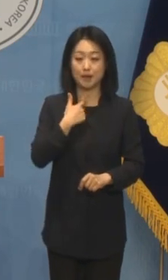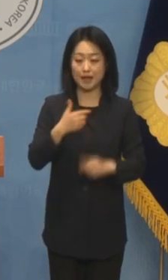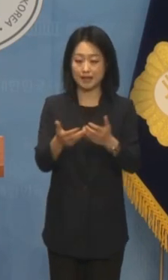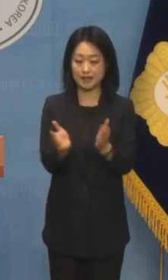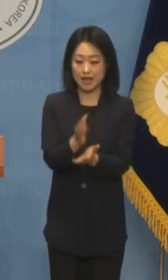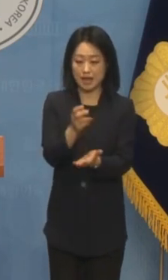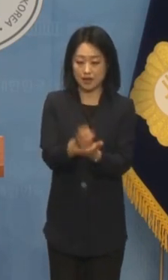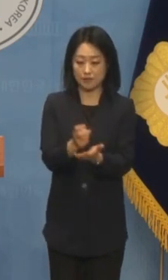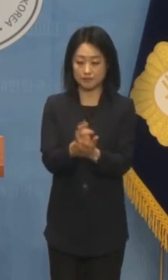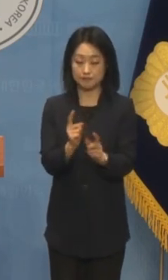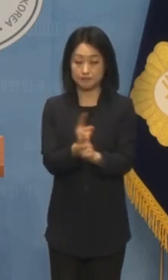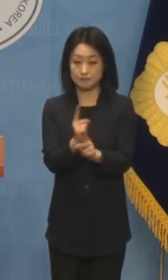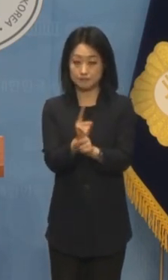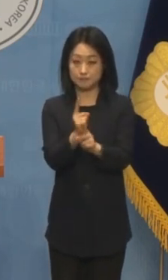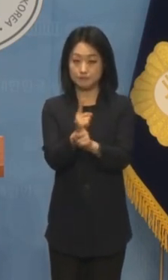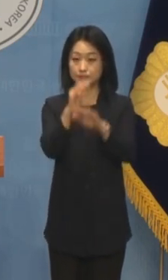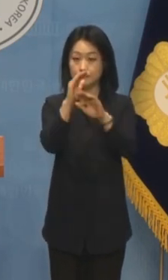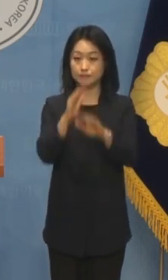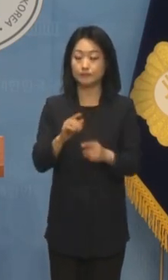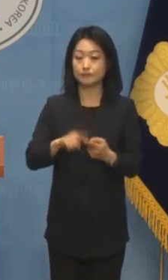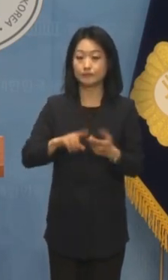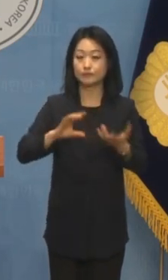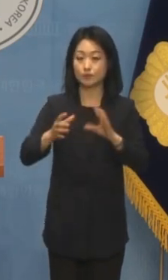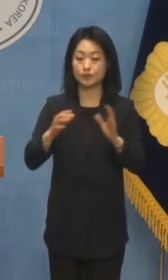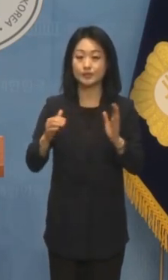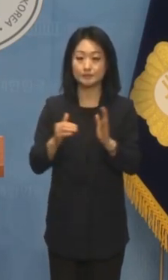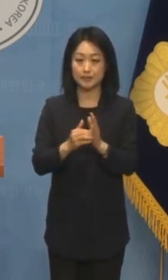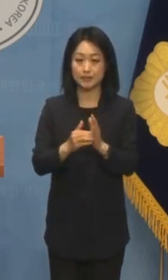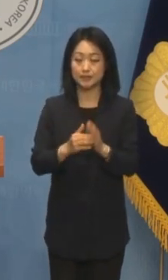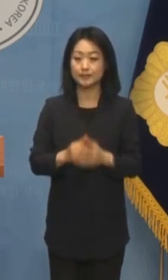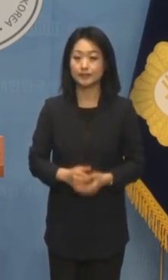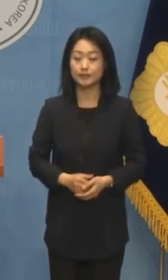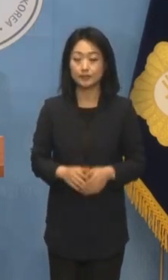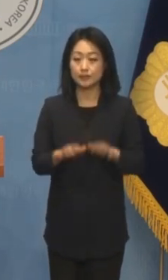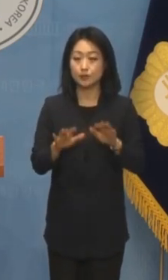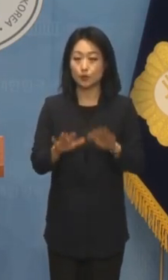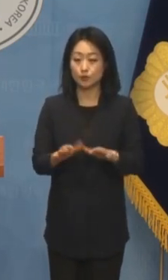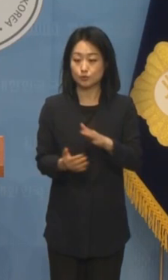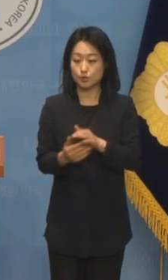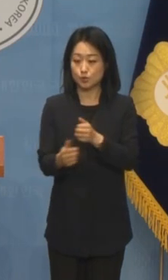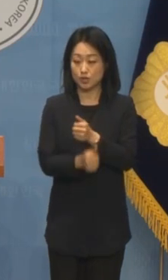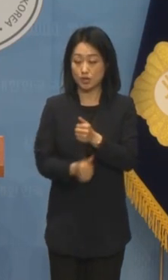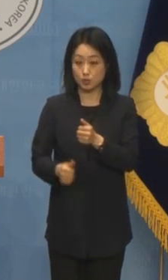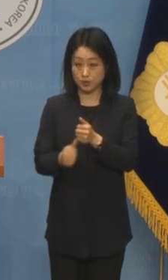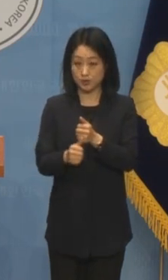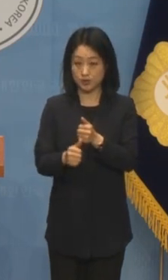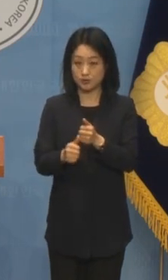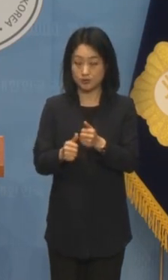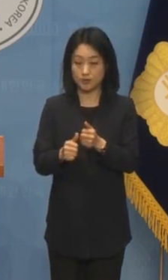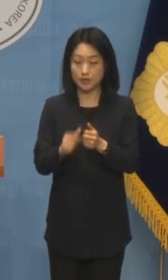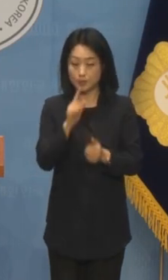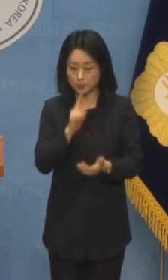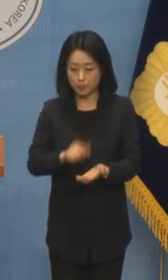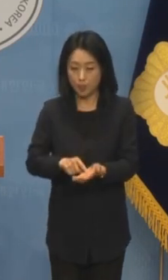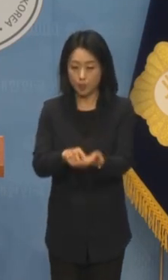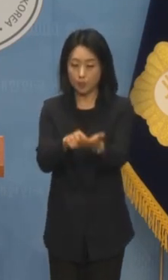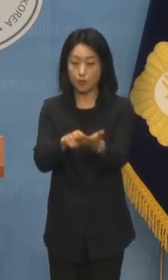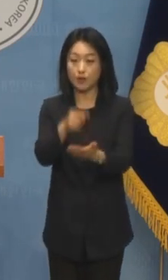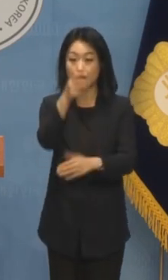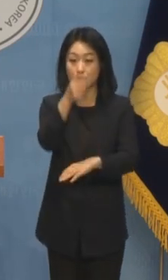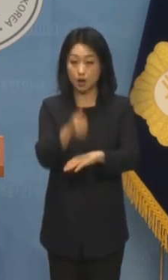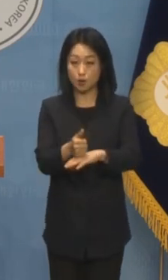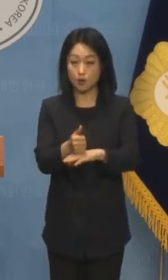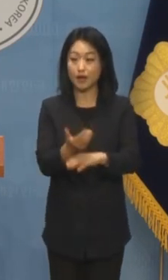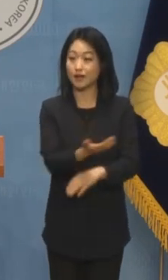보안 사안에 대해서 논의해왔습니다 오늘 최고의 보고를 드렸고 그 결과를